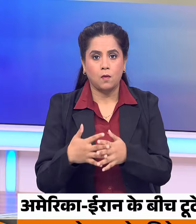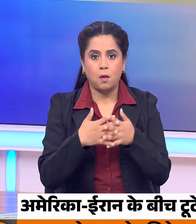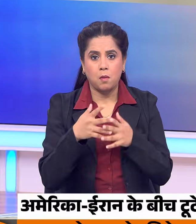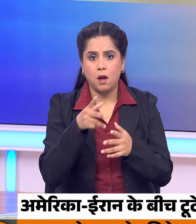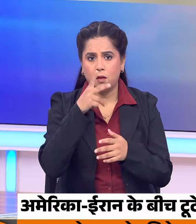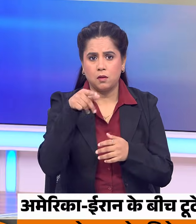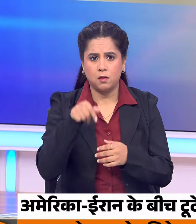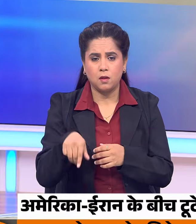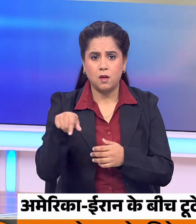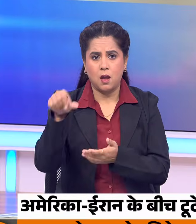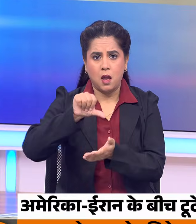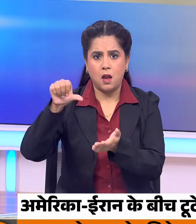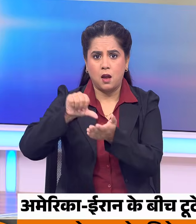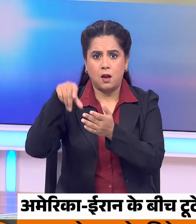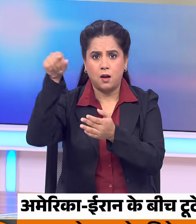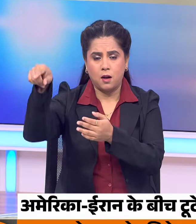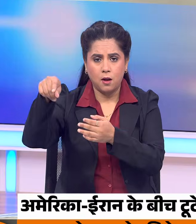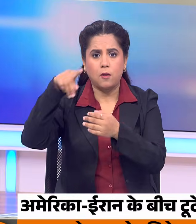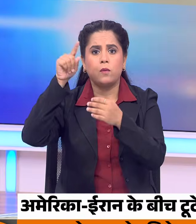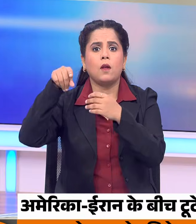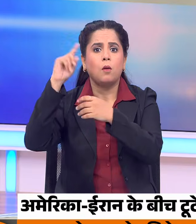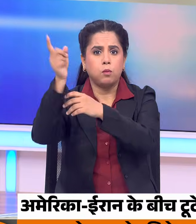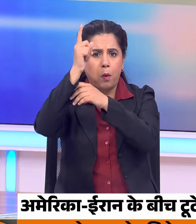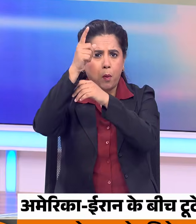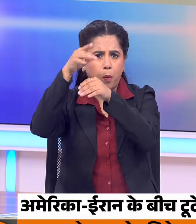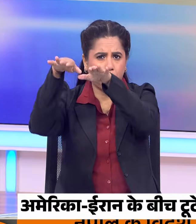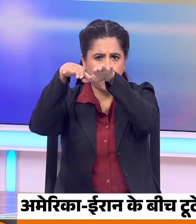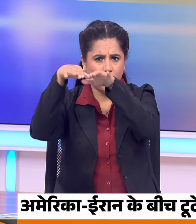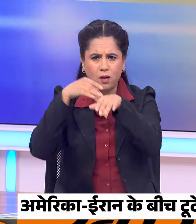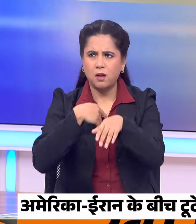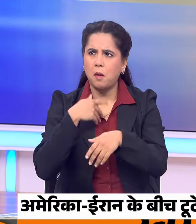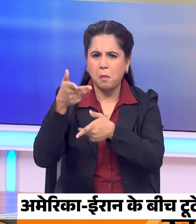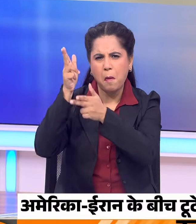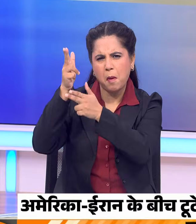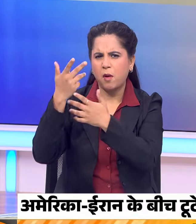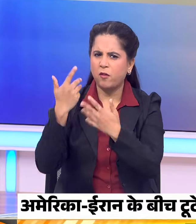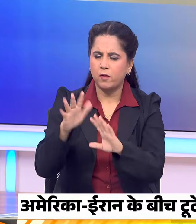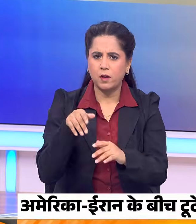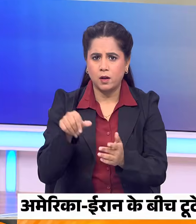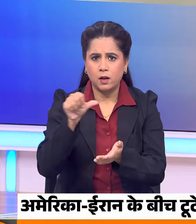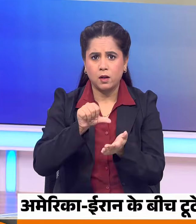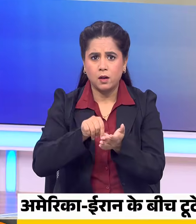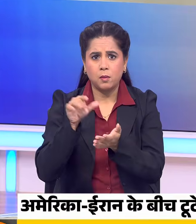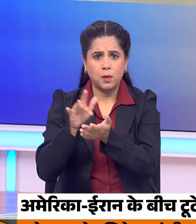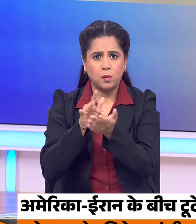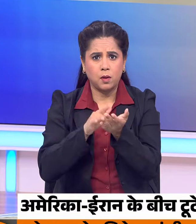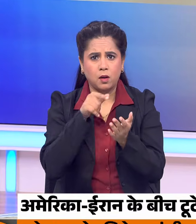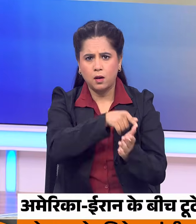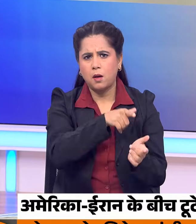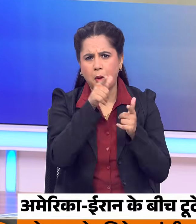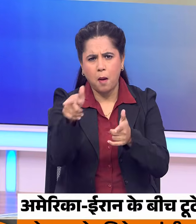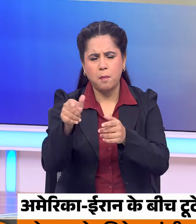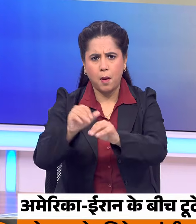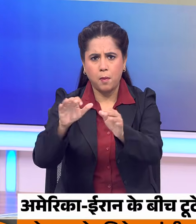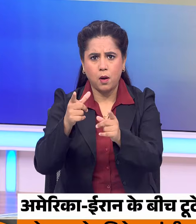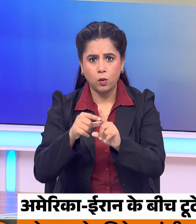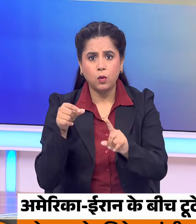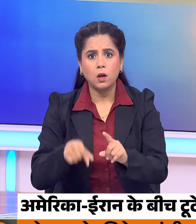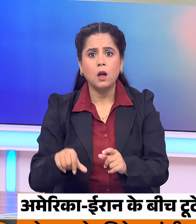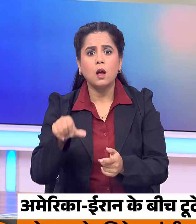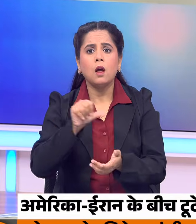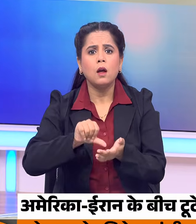अमेरिका का 4 ईरानी ड्रोन मार गिराने का दावा। ईरान के रडार ठिकानों पर भी किया हमला, ईरान का